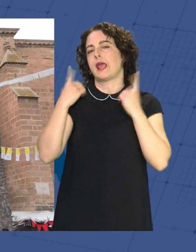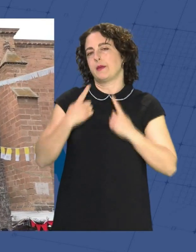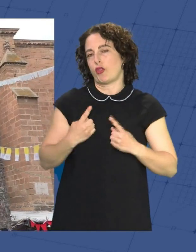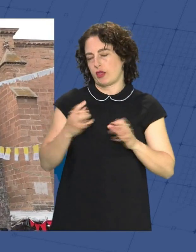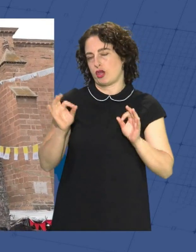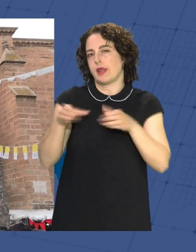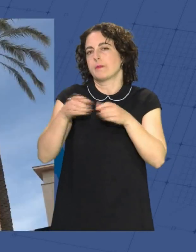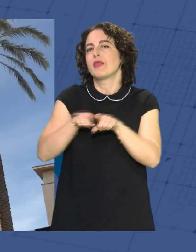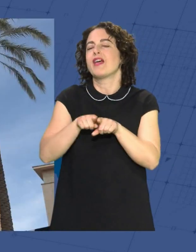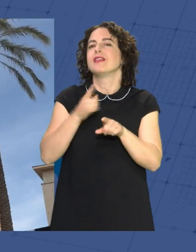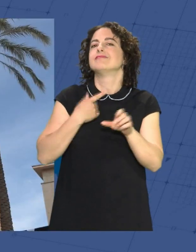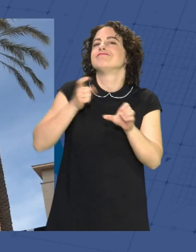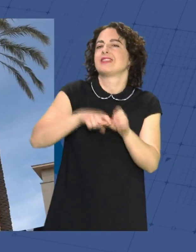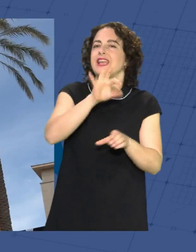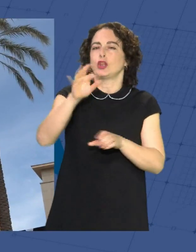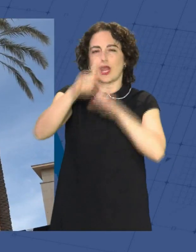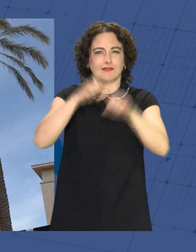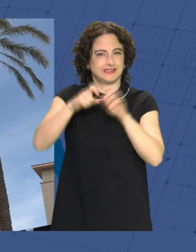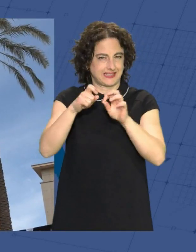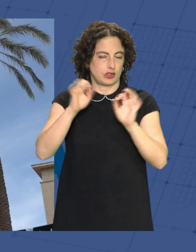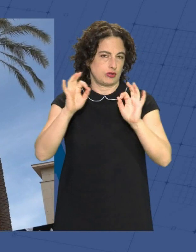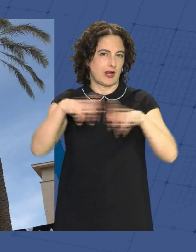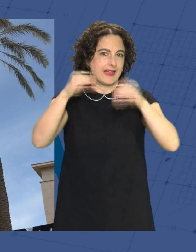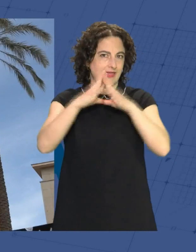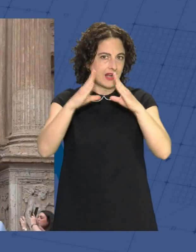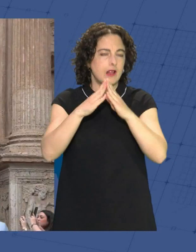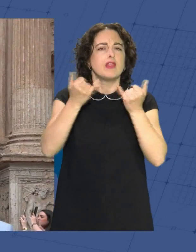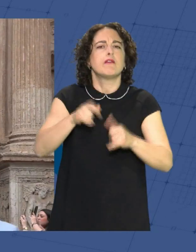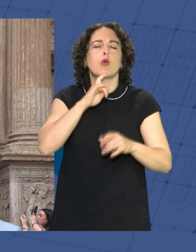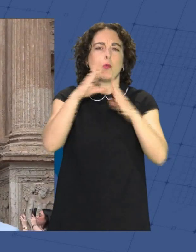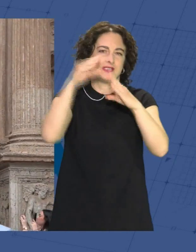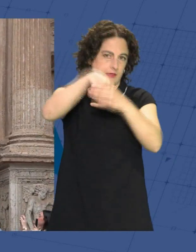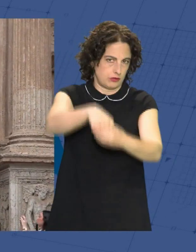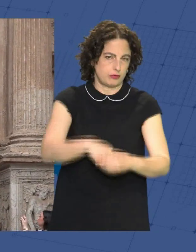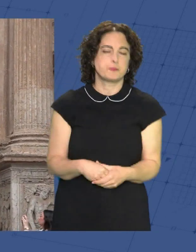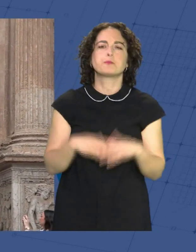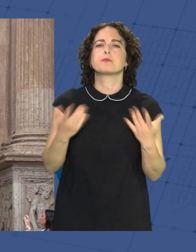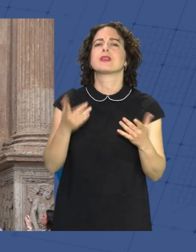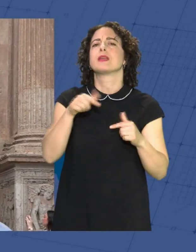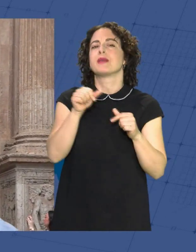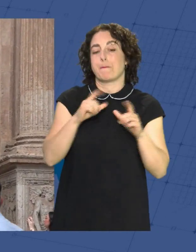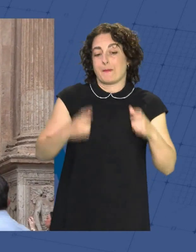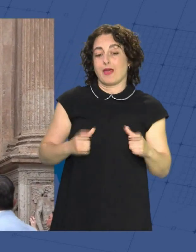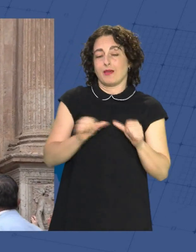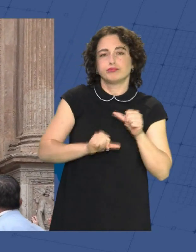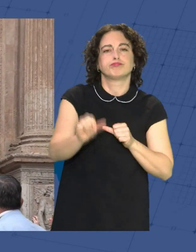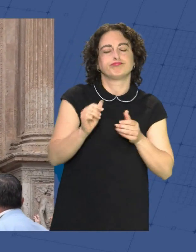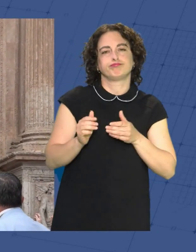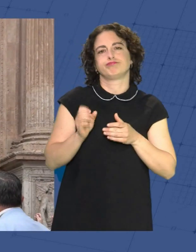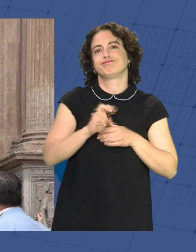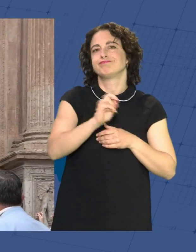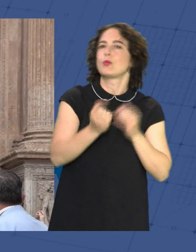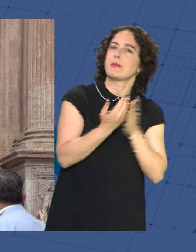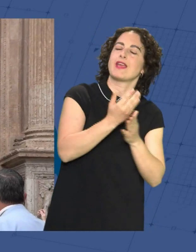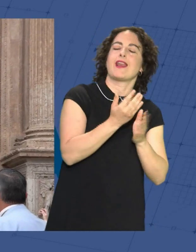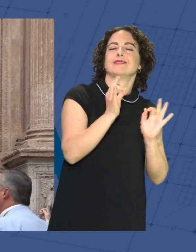en conmemoración del 500 aniversario de la catedral de Almería celebrando los cultos en el santuario y partiendo desde la plaza en una mañana a la vez festiva